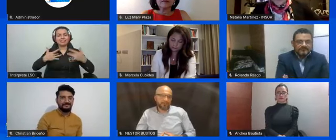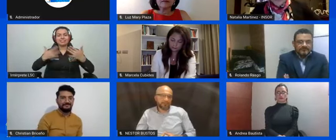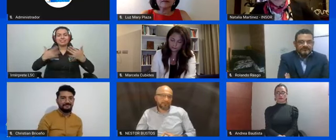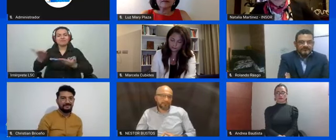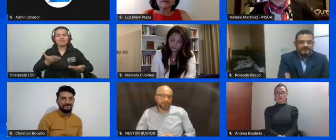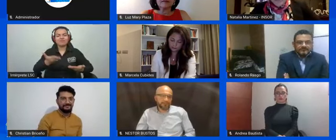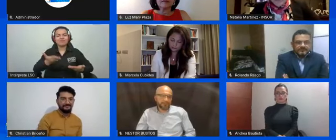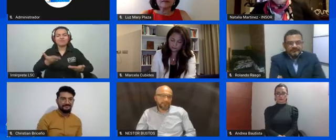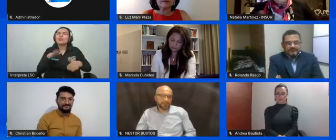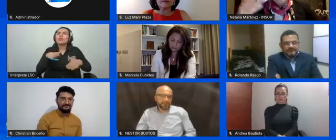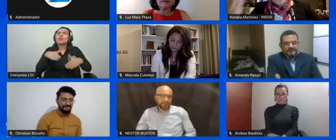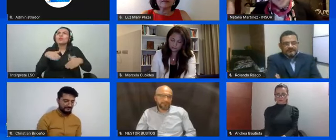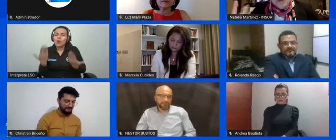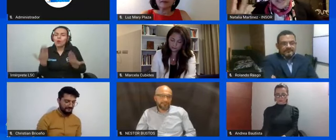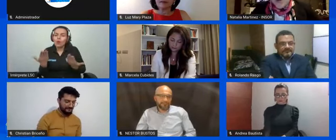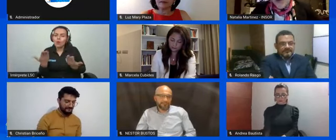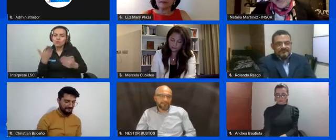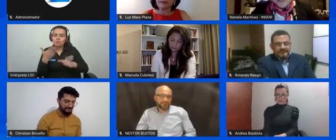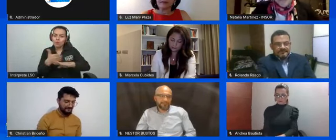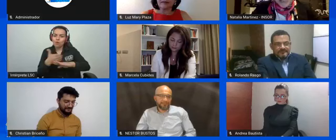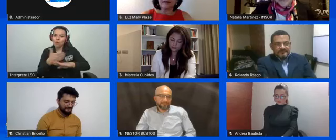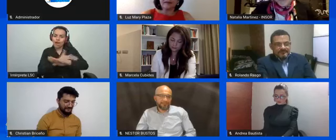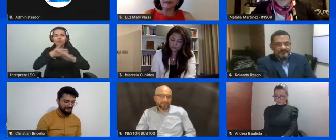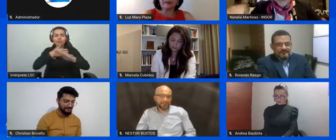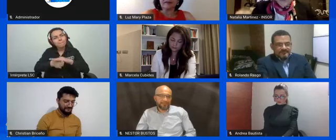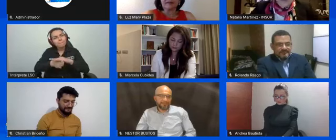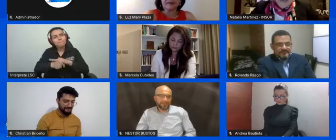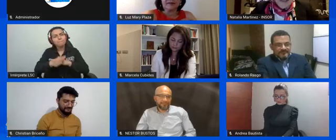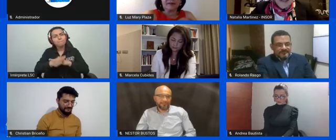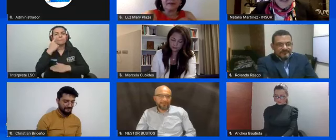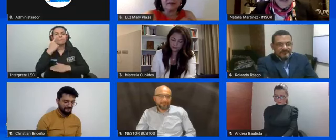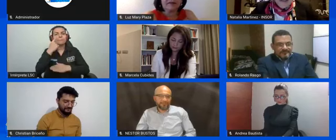instituto. ¿Qué es lo que tú más recuerdas, Rolando, de